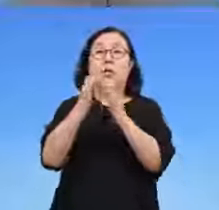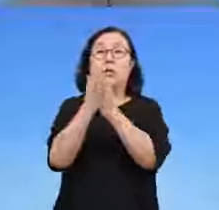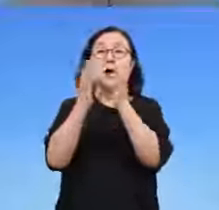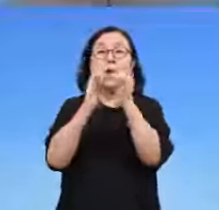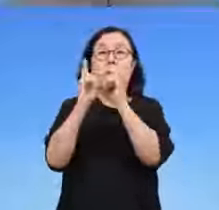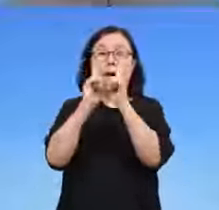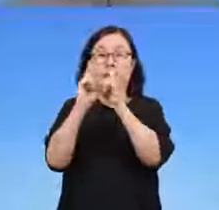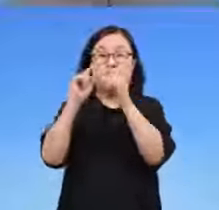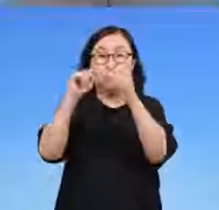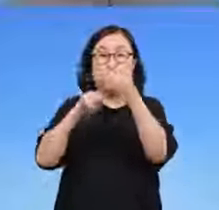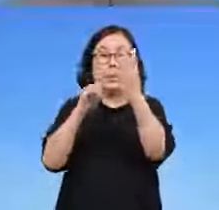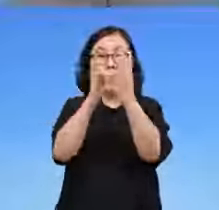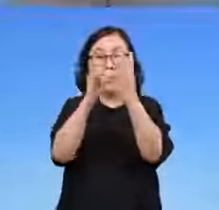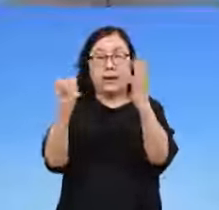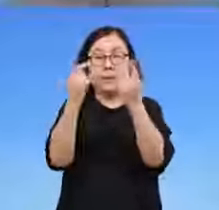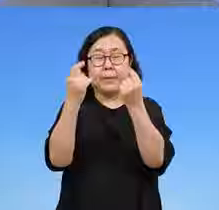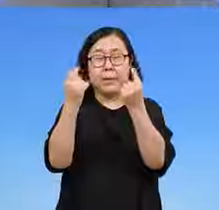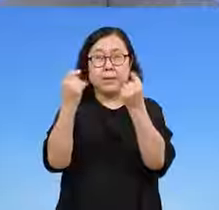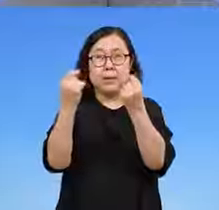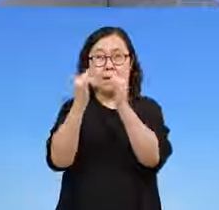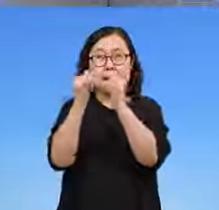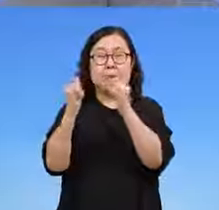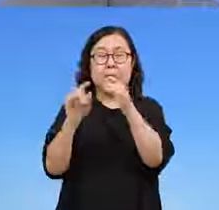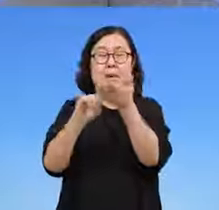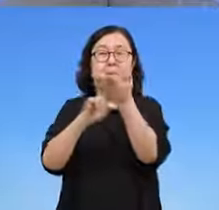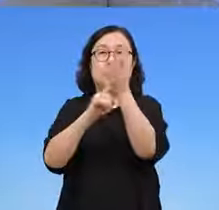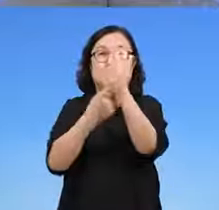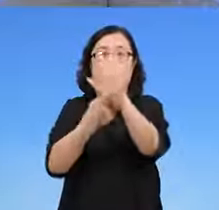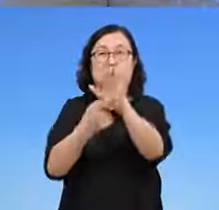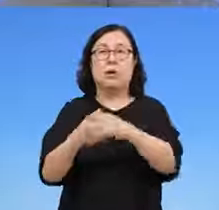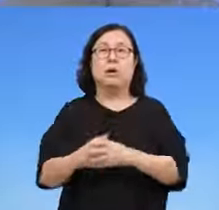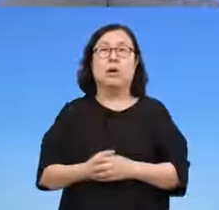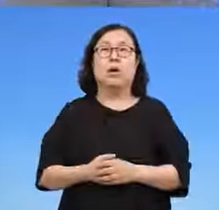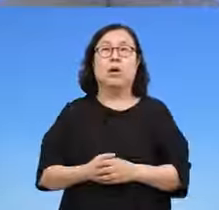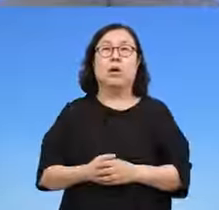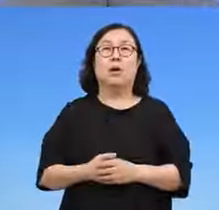오늘 성경에 나오는 이 네 사람과 같은 분이 나타난 거예요.